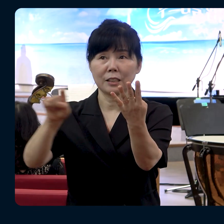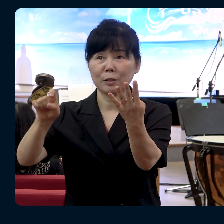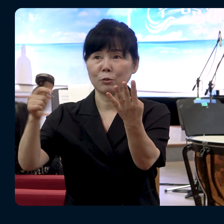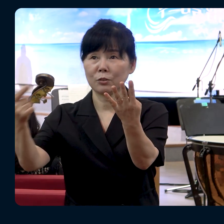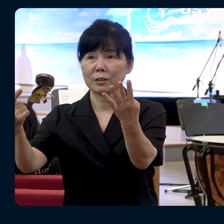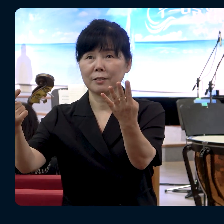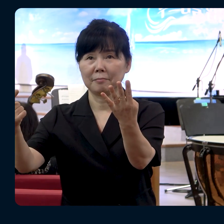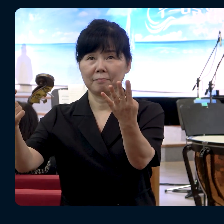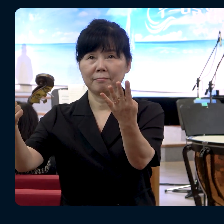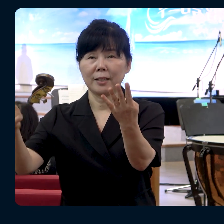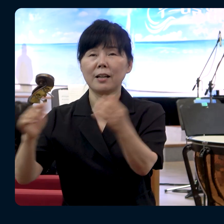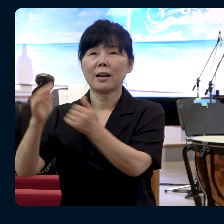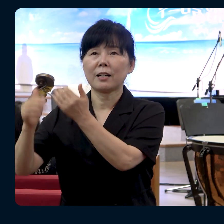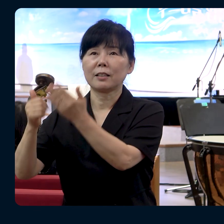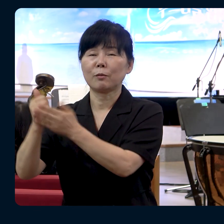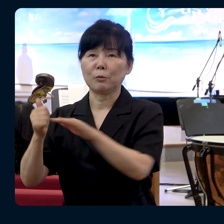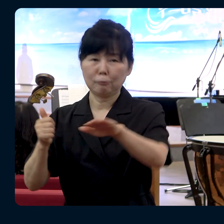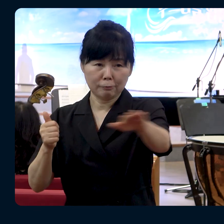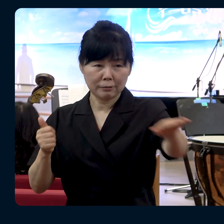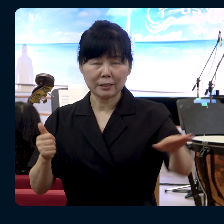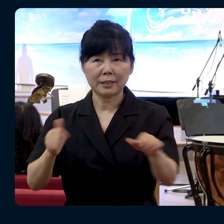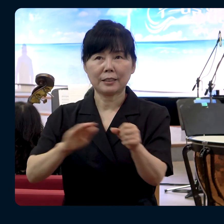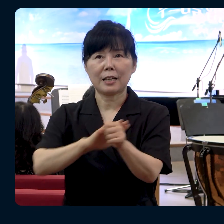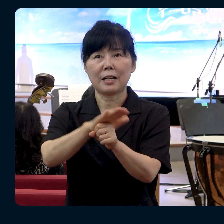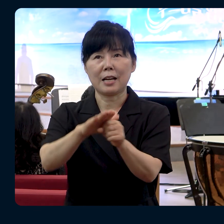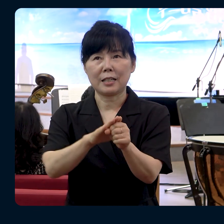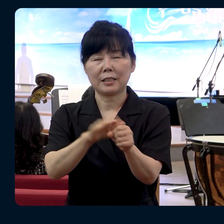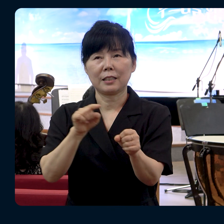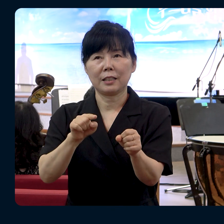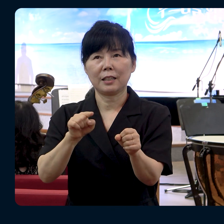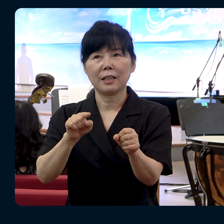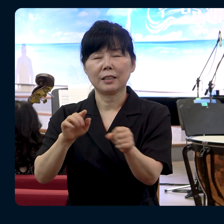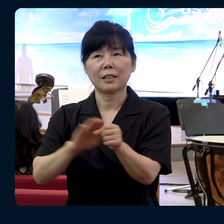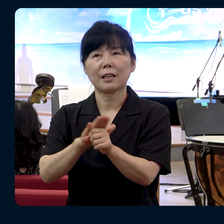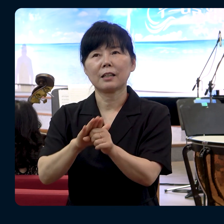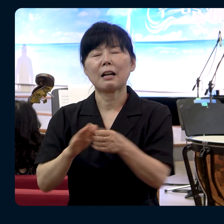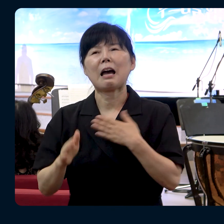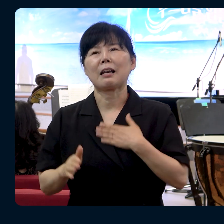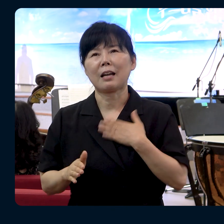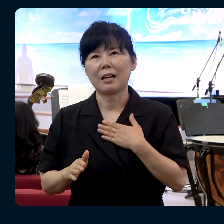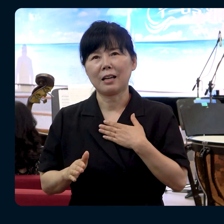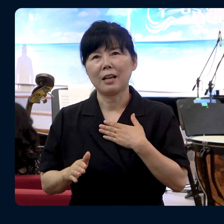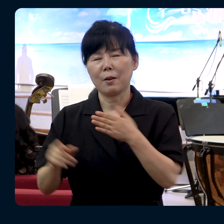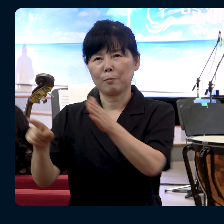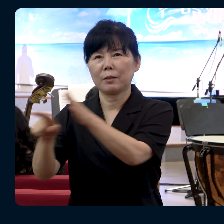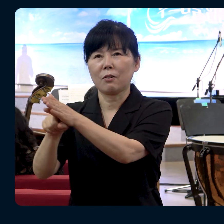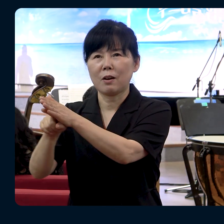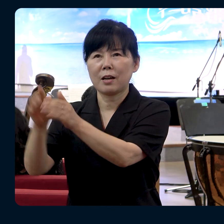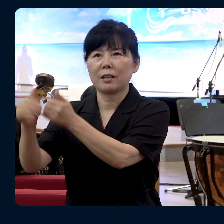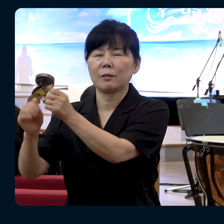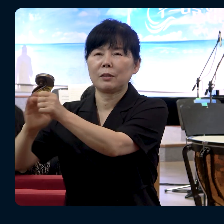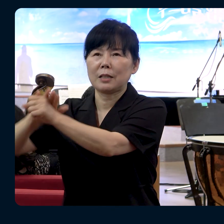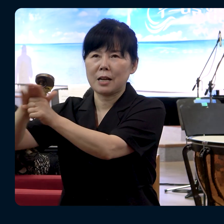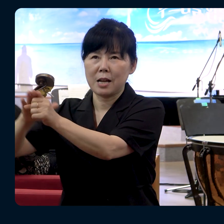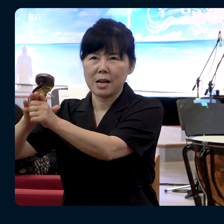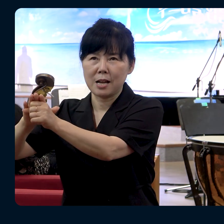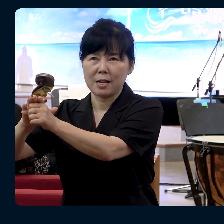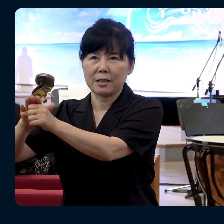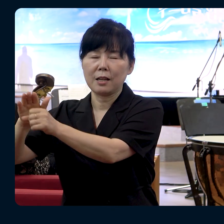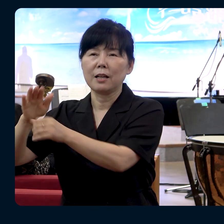읽어보겠습니다. 시작. 하나님이 우리를 사랑하시는 사랑을 우리가 알고 믿었으니 하나님은 사랑이시라.